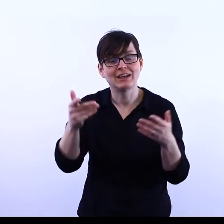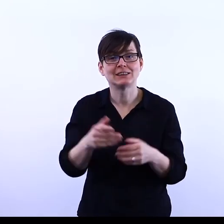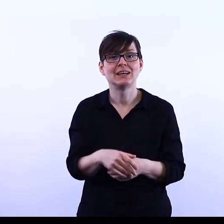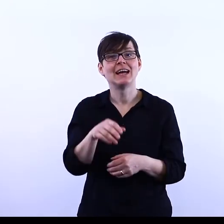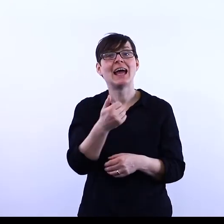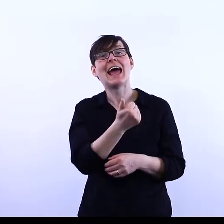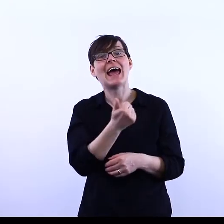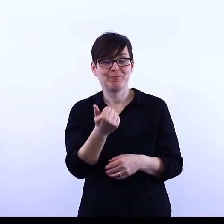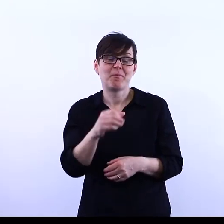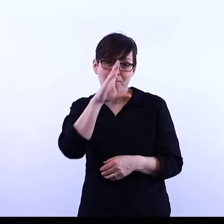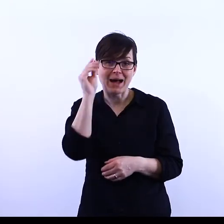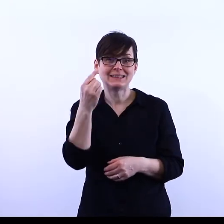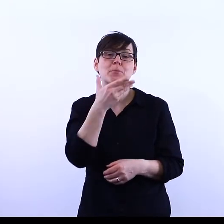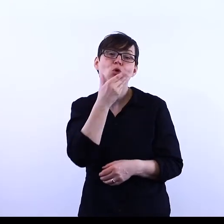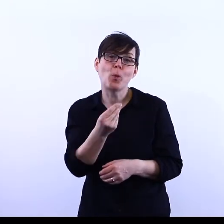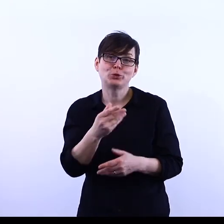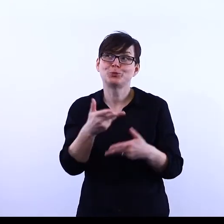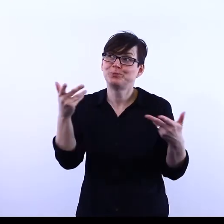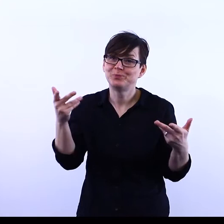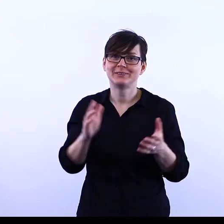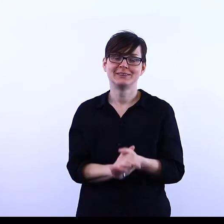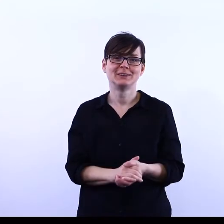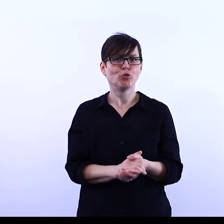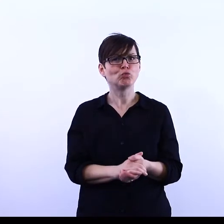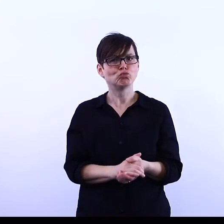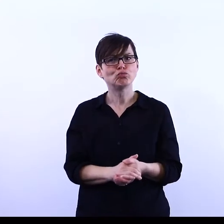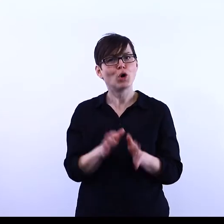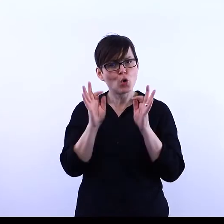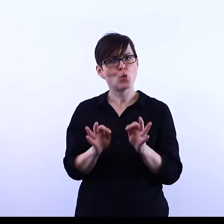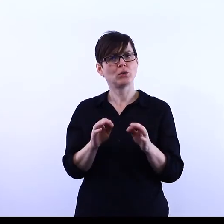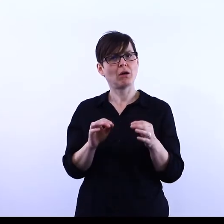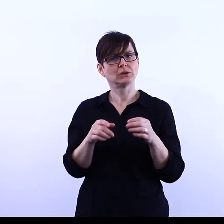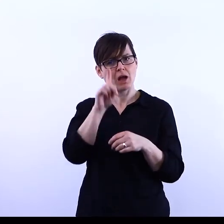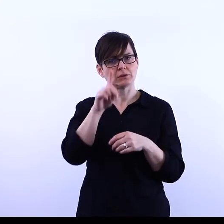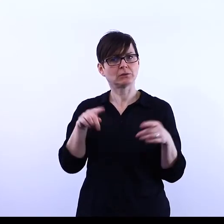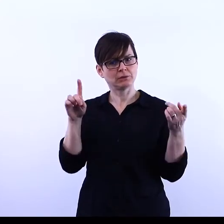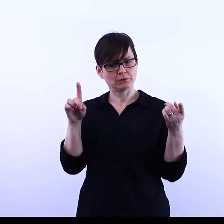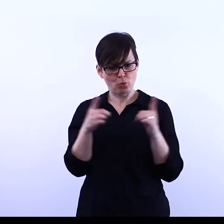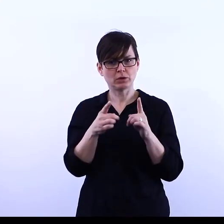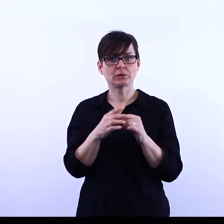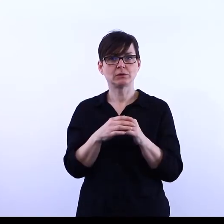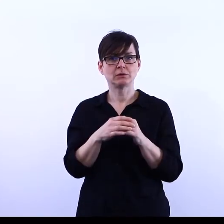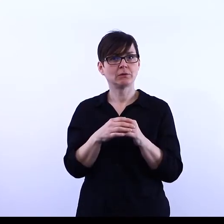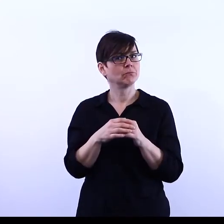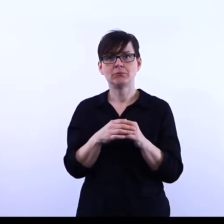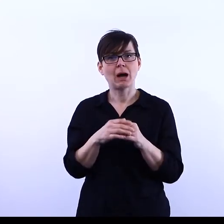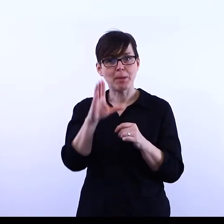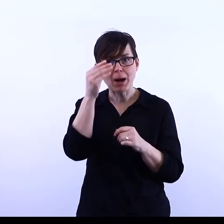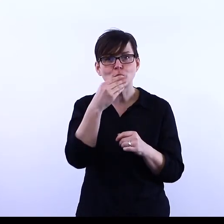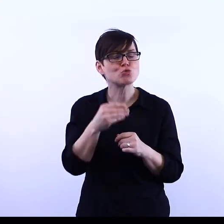eigentlich, ein ganz ordentlicher deutscher, kurzer Satz. Nein, gibt es nicht.